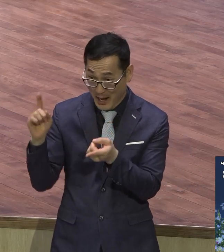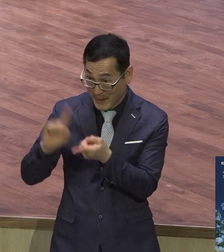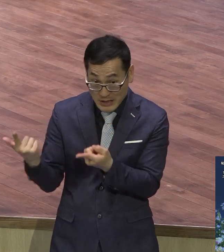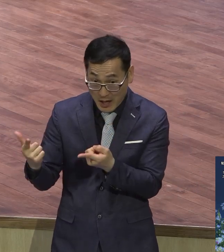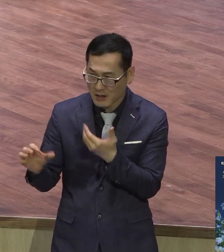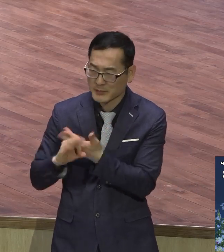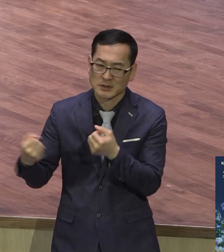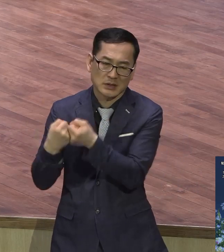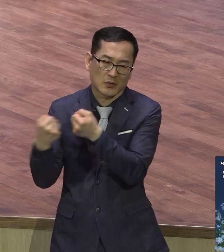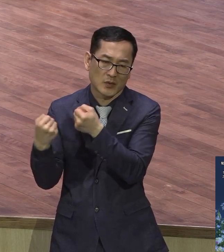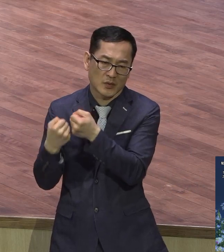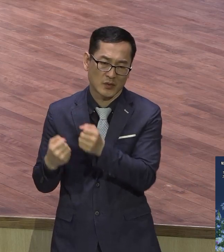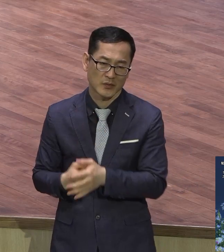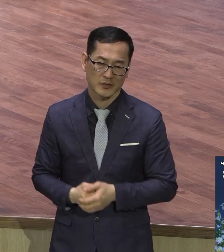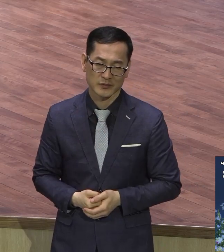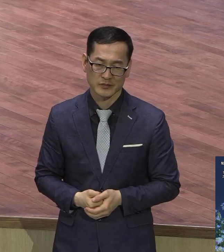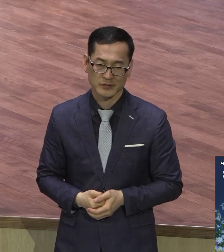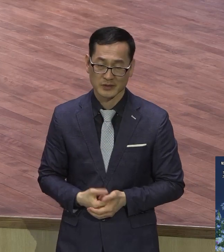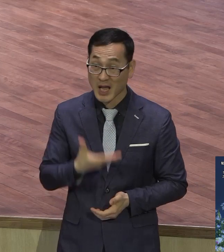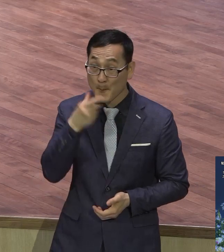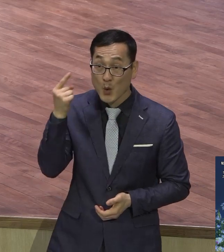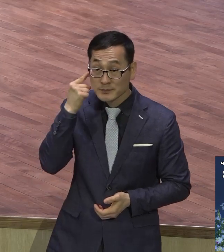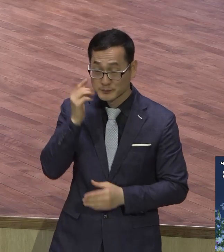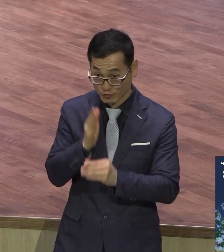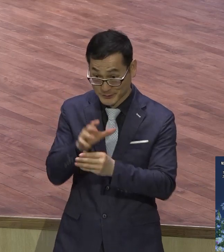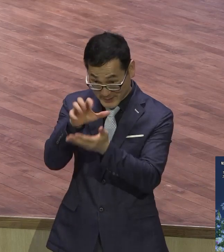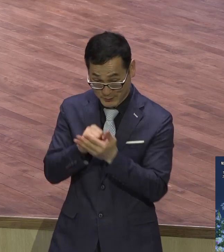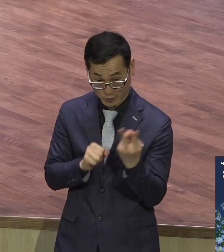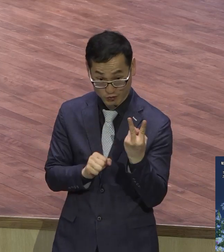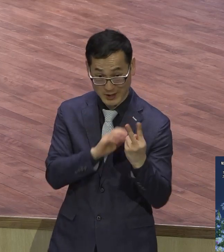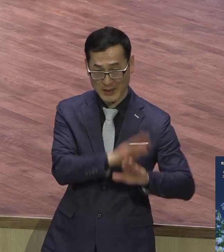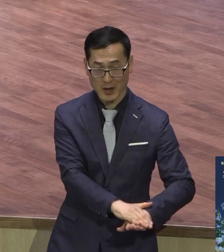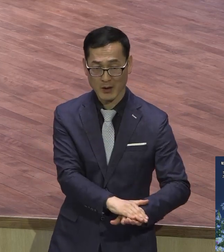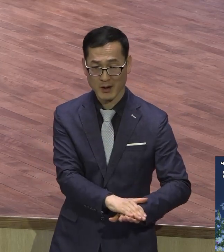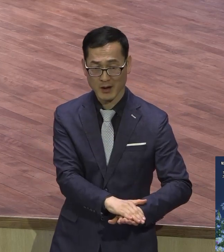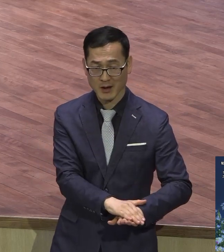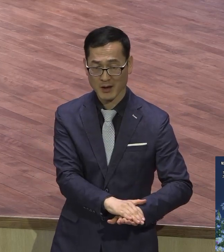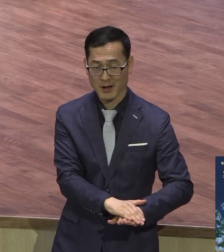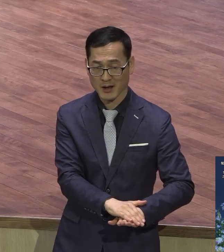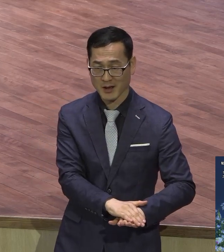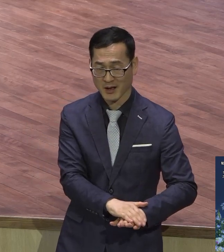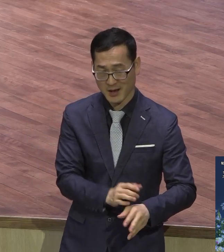그러니까 우리가 보금 되면 다 내려놓을 수 있잖아요. 보금 처질되면 다 내려놓을 수 내려놨는데